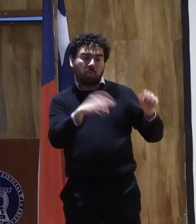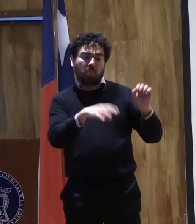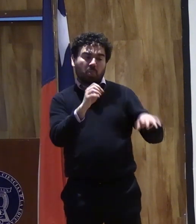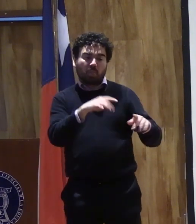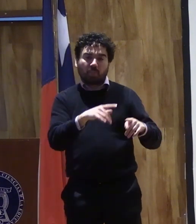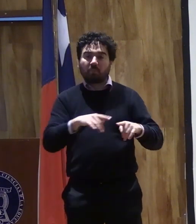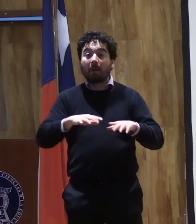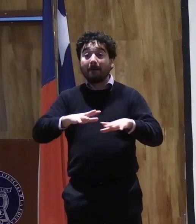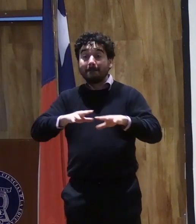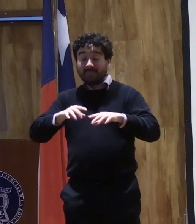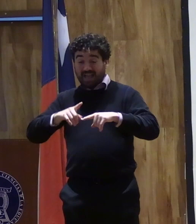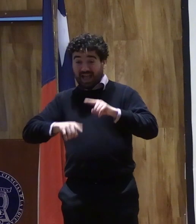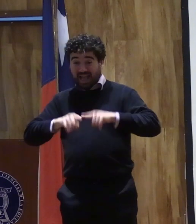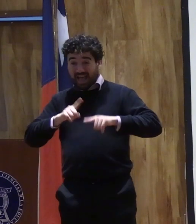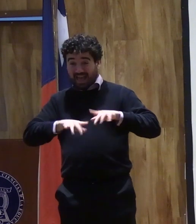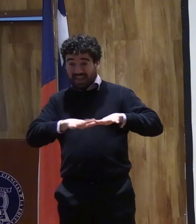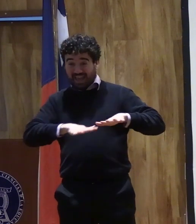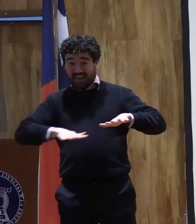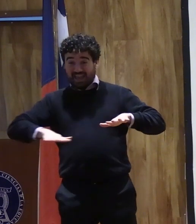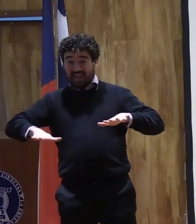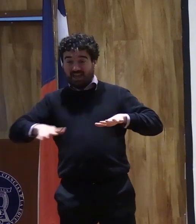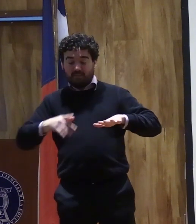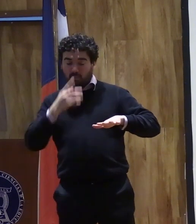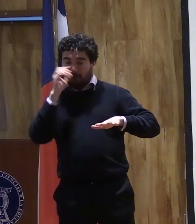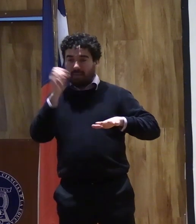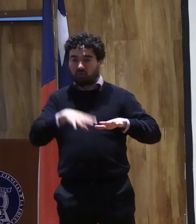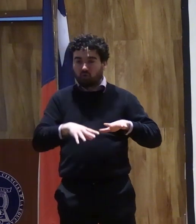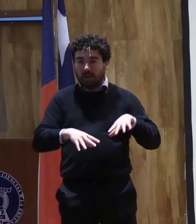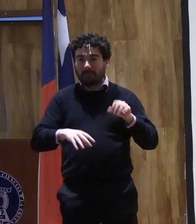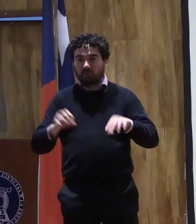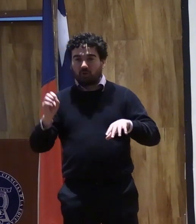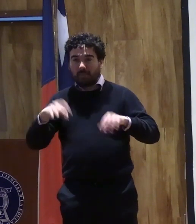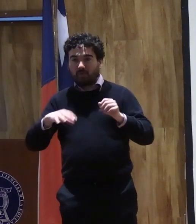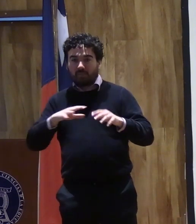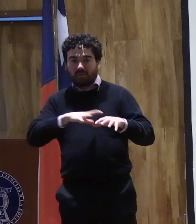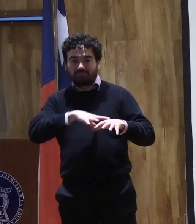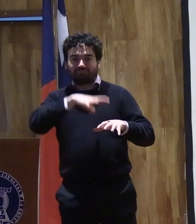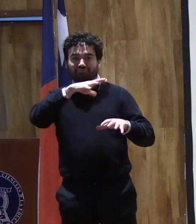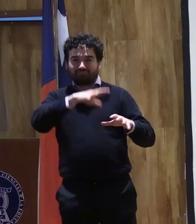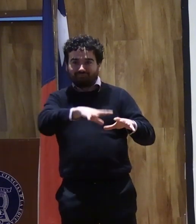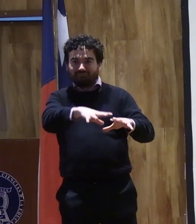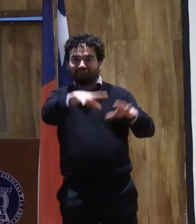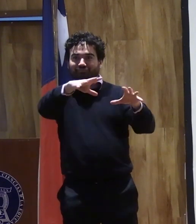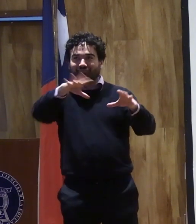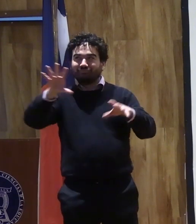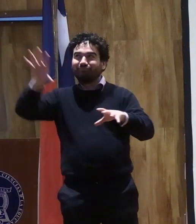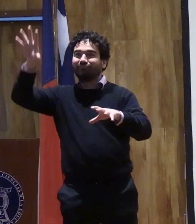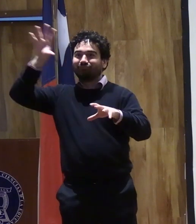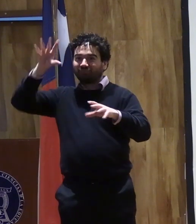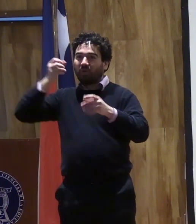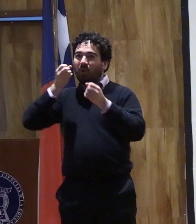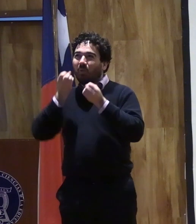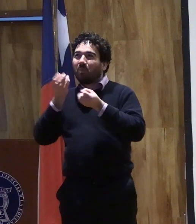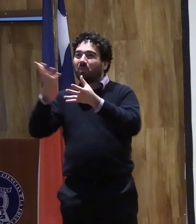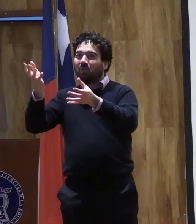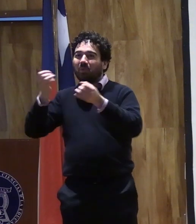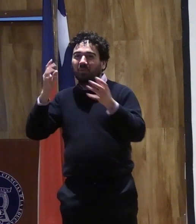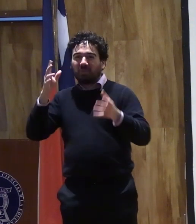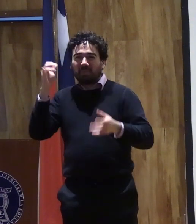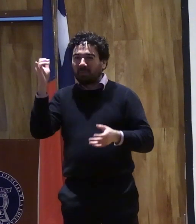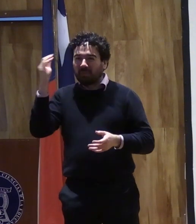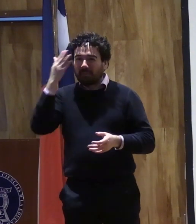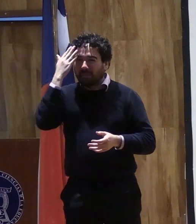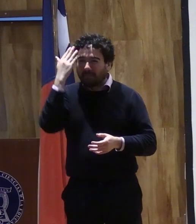así estamos empezando a estar adentro de un basurero. Y al ir aumentando el